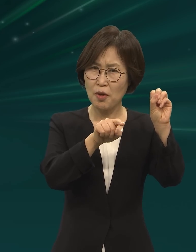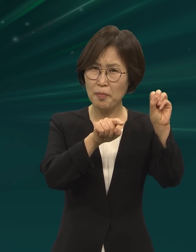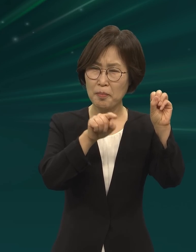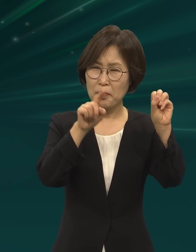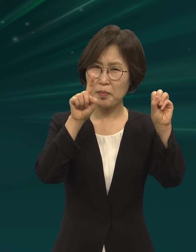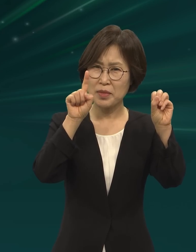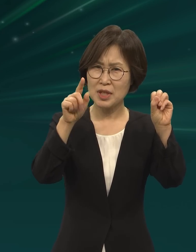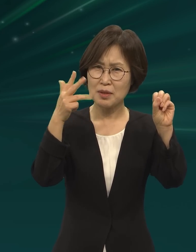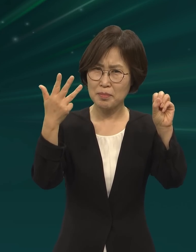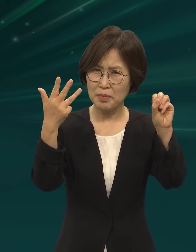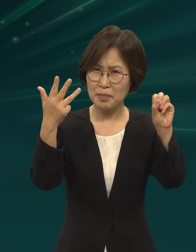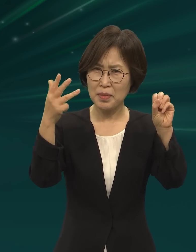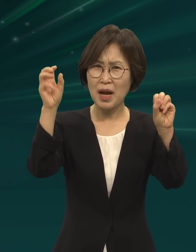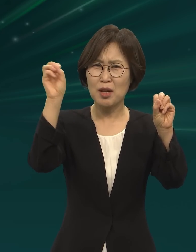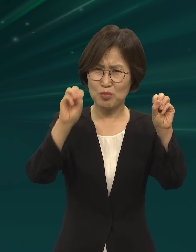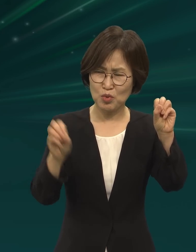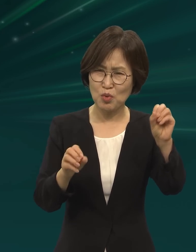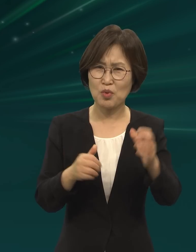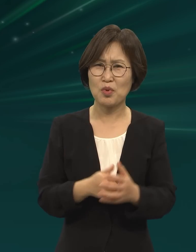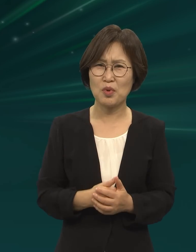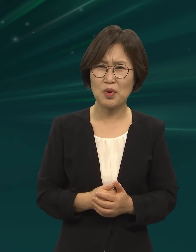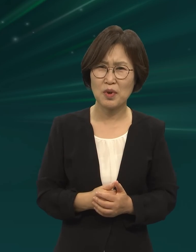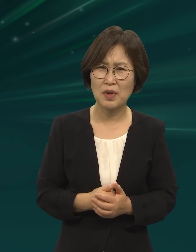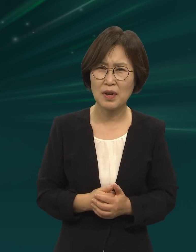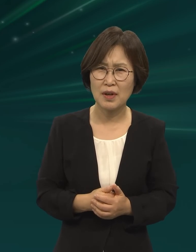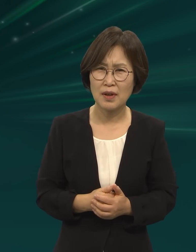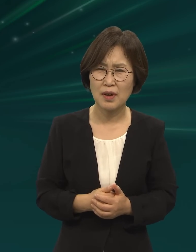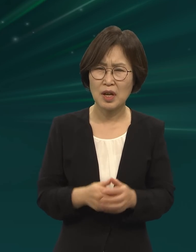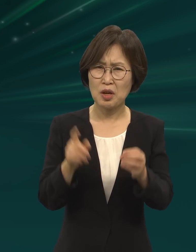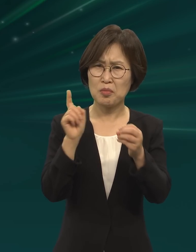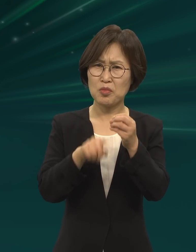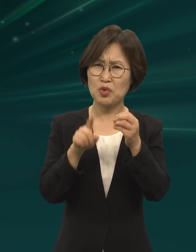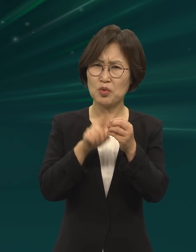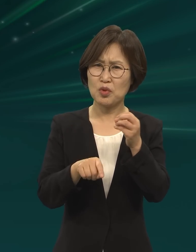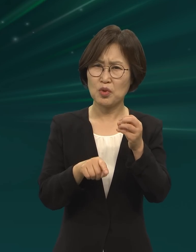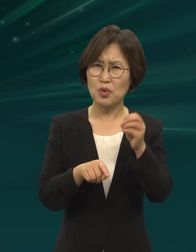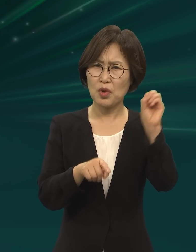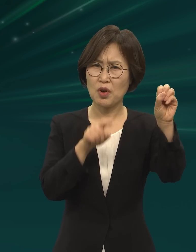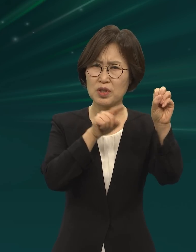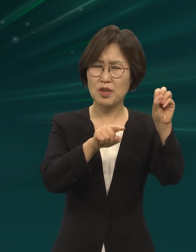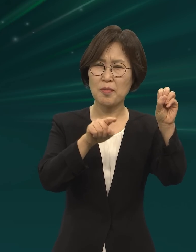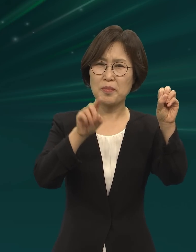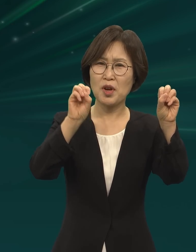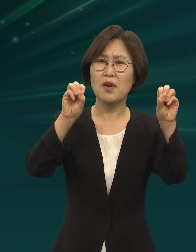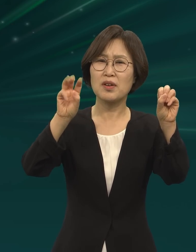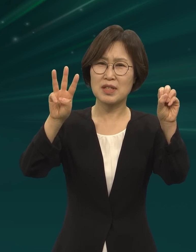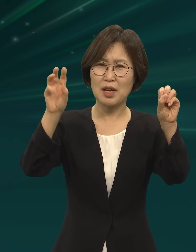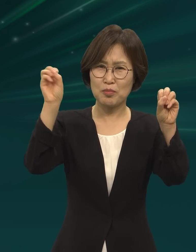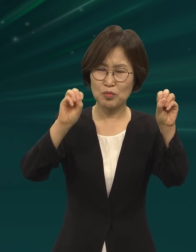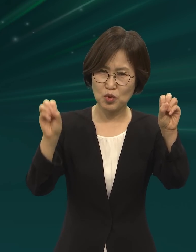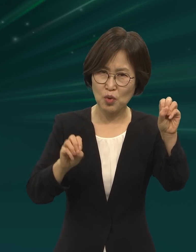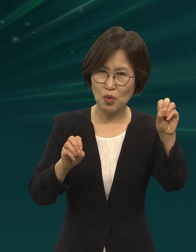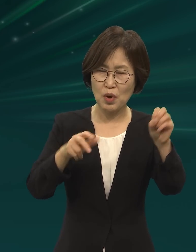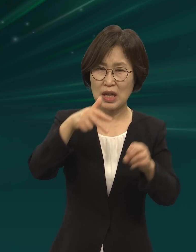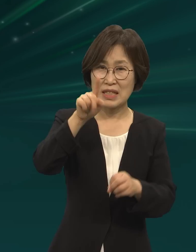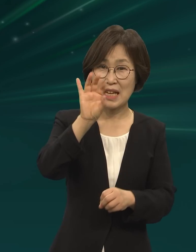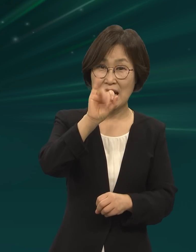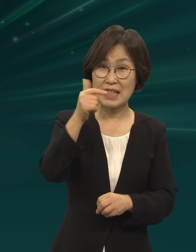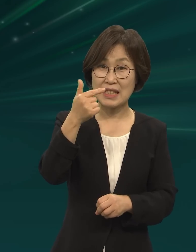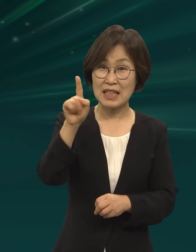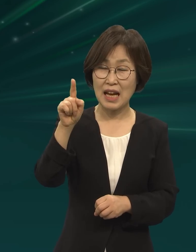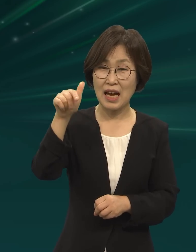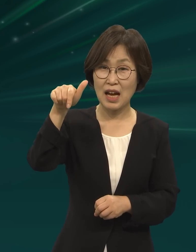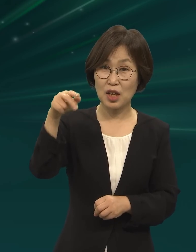그리고 식교 0.09%, 그리고 불교 0.03%, 그리고 자이나교